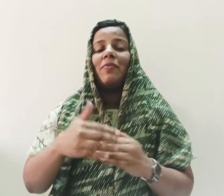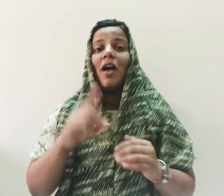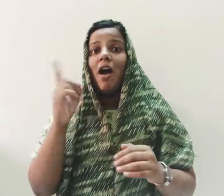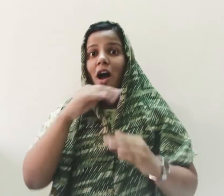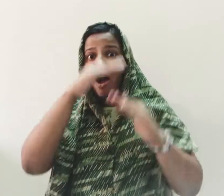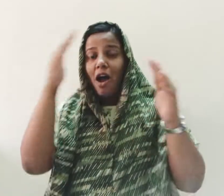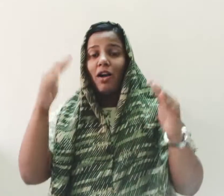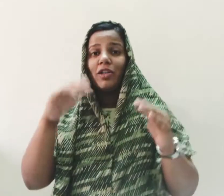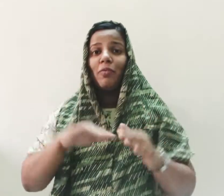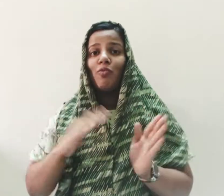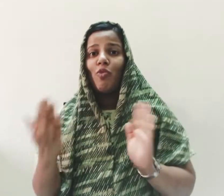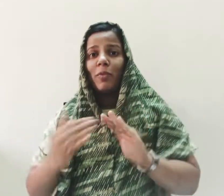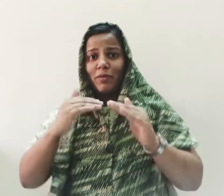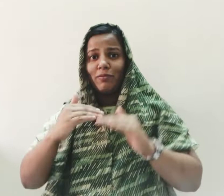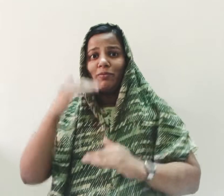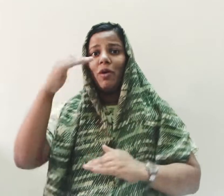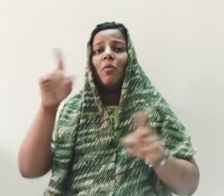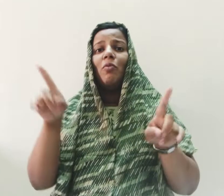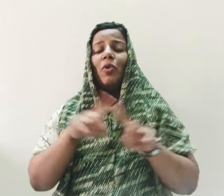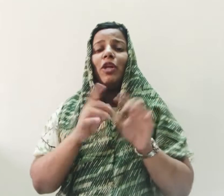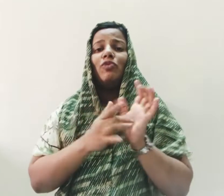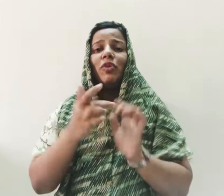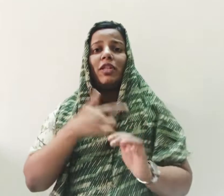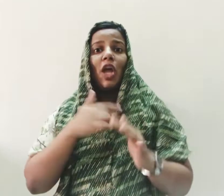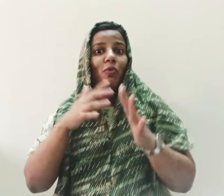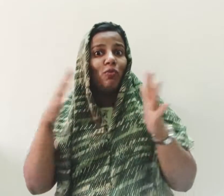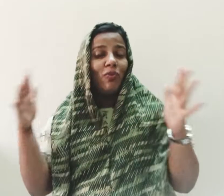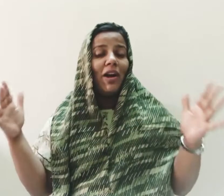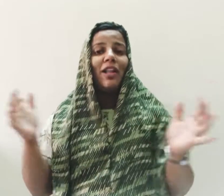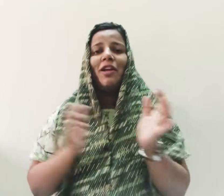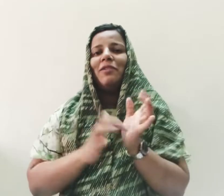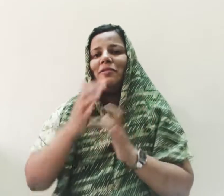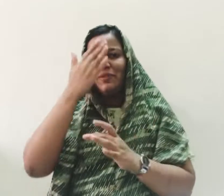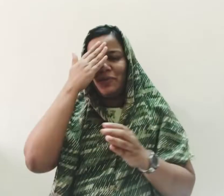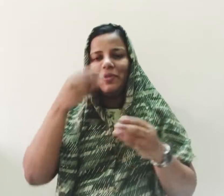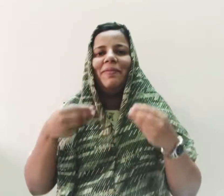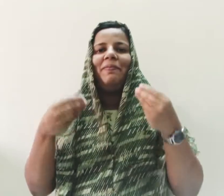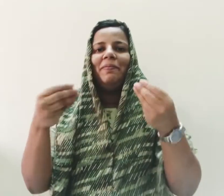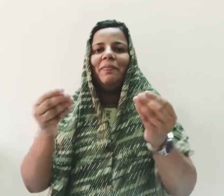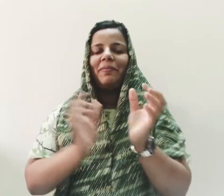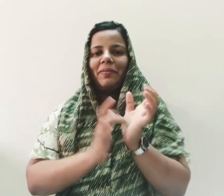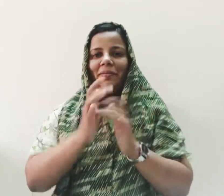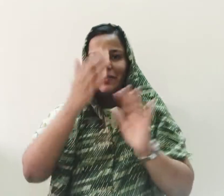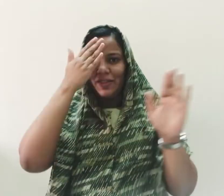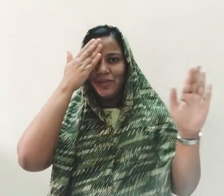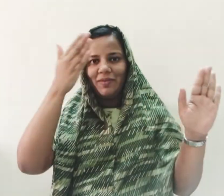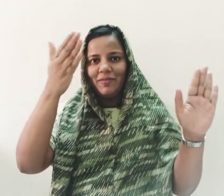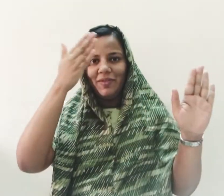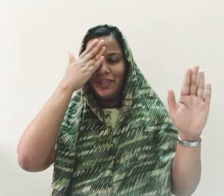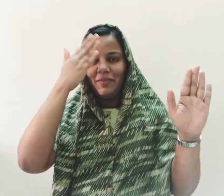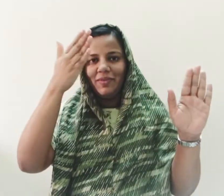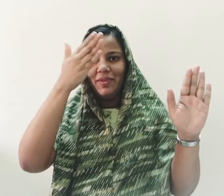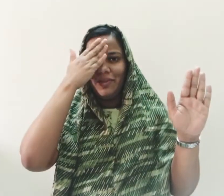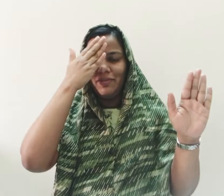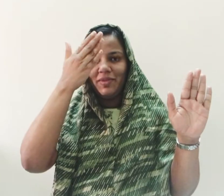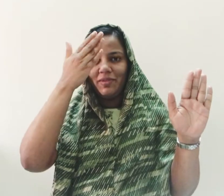ഉയർന്നിരിക്കുന്നത് പോലെ അങ്ങയുടെ ദയ ഞങ്ങളോട് വലുതായിരിക്കുകയാൽ ഞങ്ങൾ സ്തോത്രം പറയുന്നു. പിതാവേ, സ്തോത്രം, സ്തോത്രം, സ്തോത്രം, സ്തോത്രം, സ്തോത്രം.